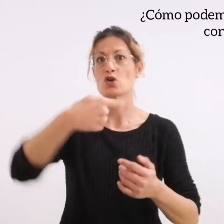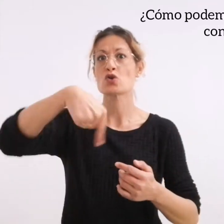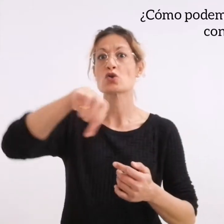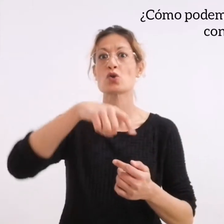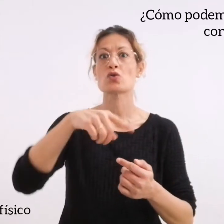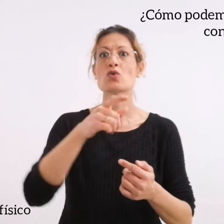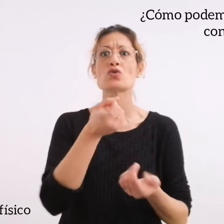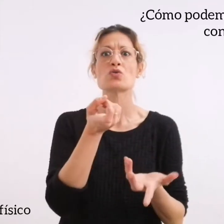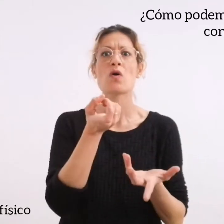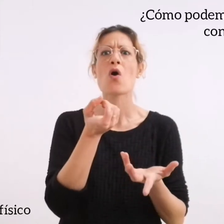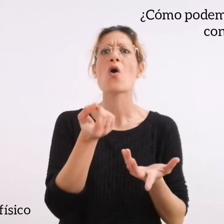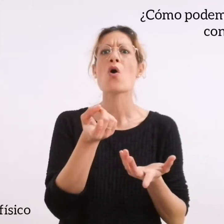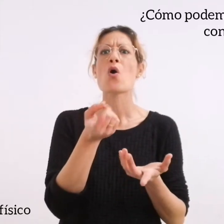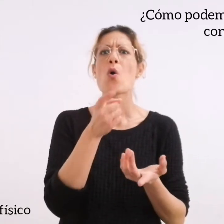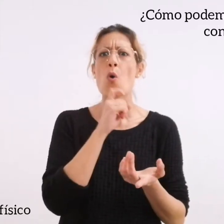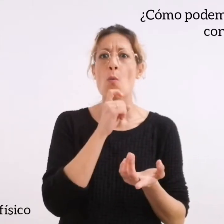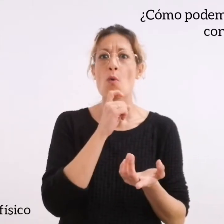creó con un cuerpo